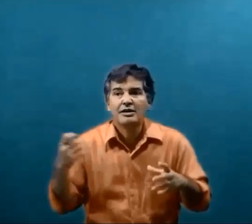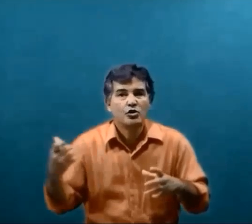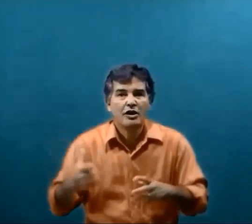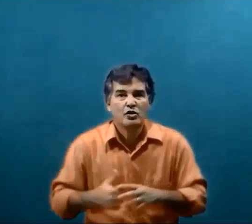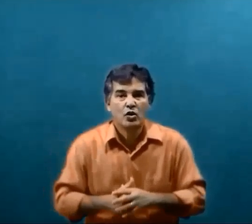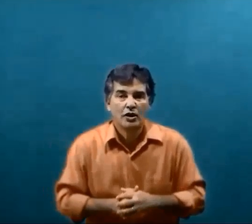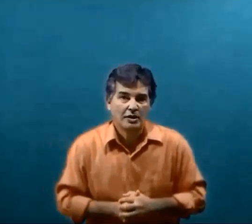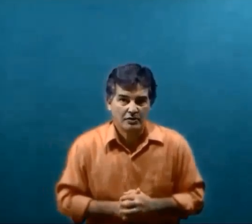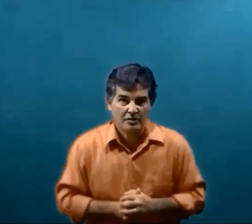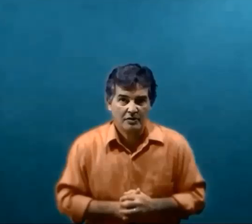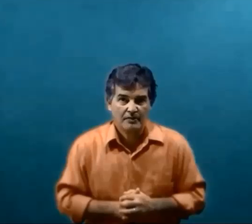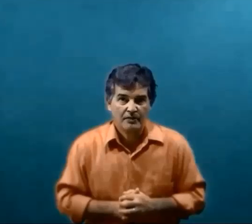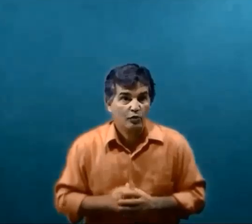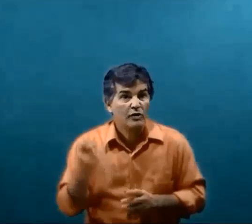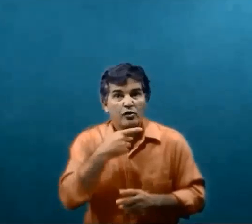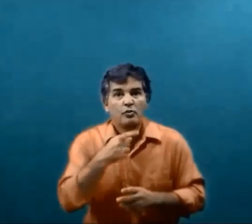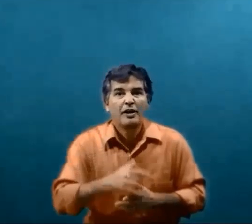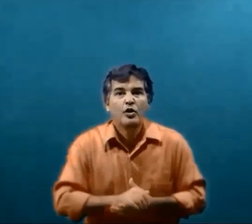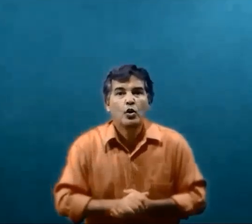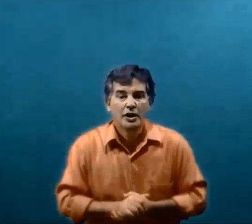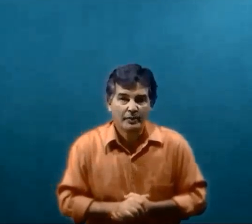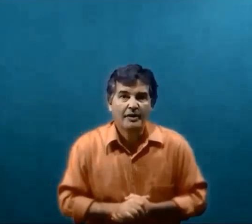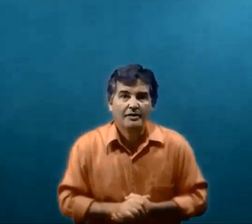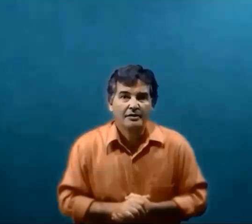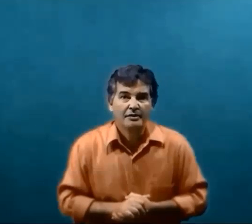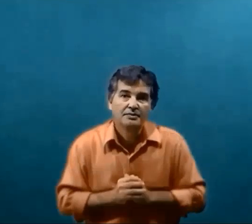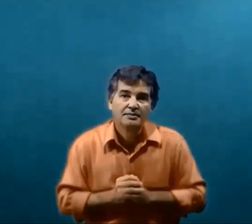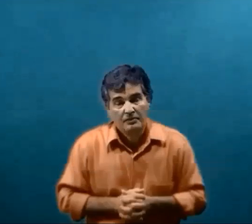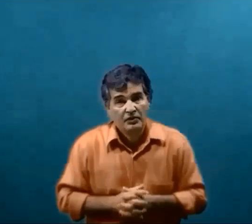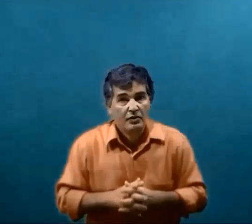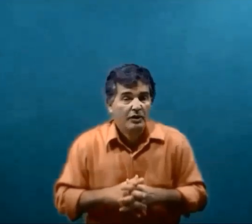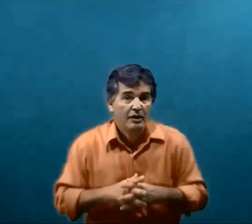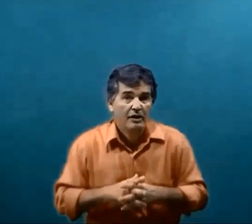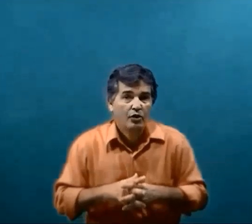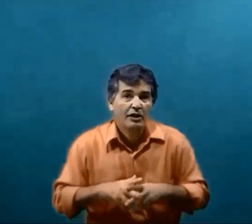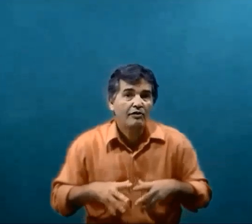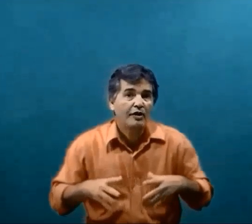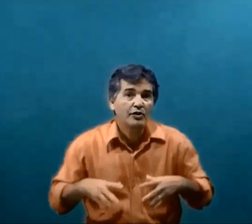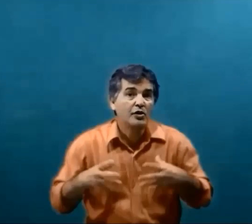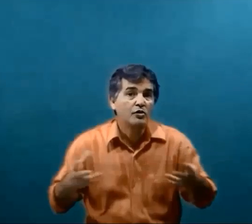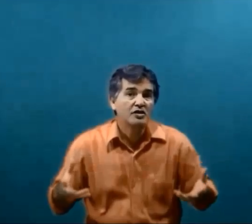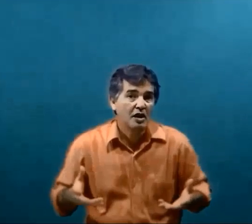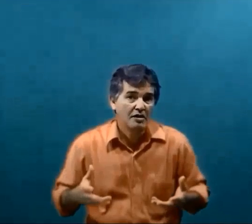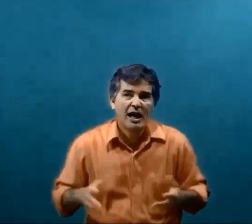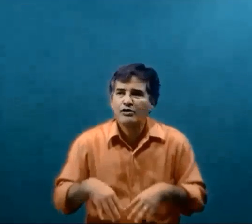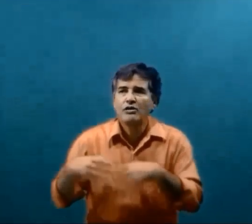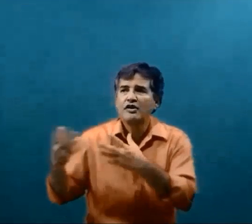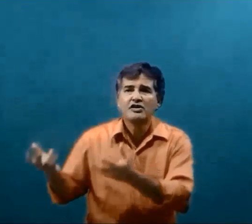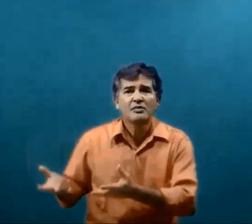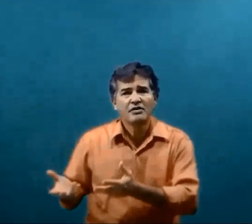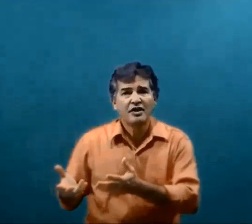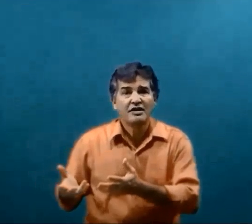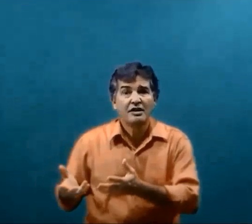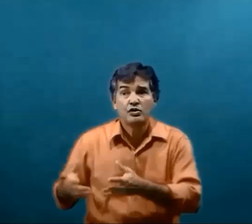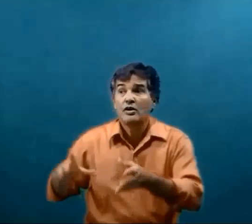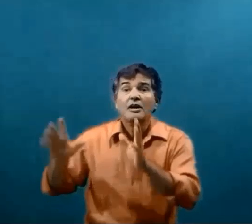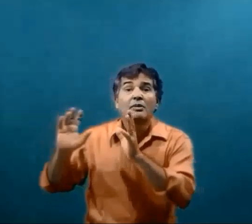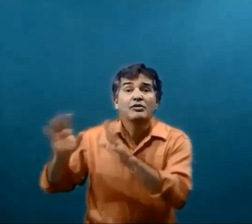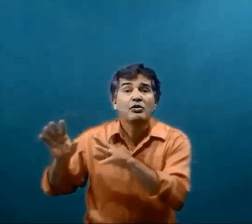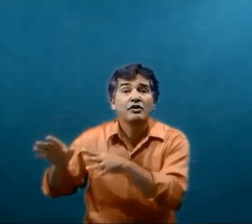só à escola, não. O nível superior também. Então é total falta de consciência. Os ouvintes também fazem isso, mas os